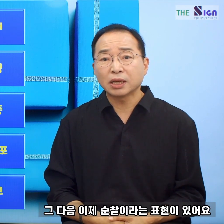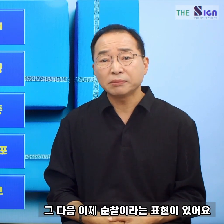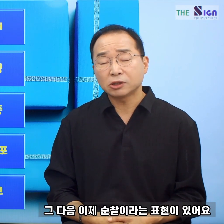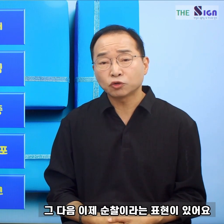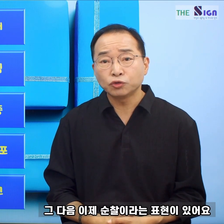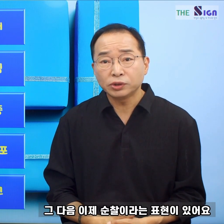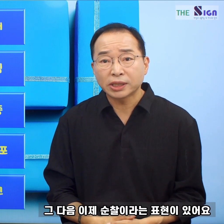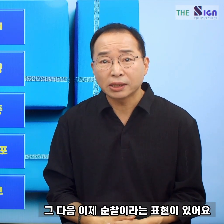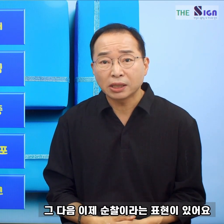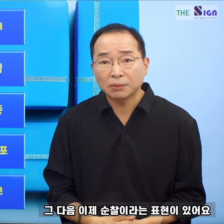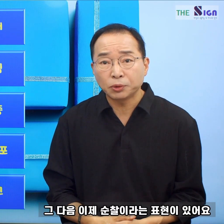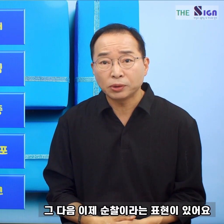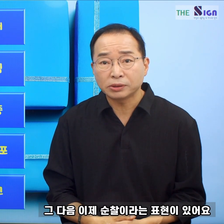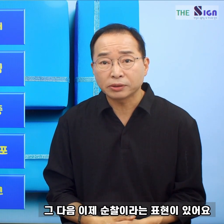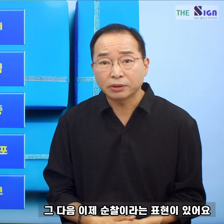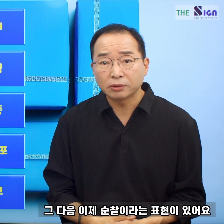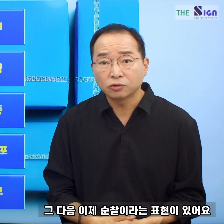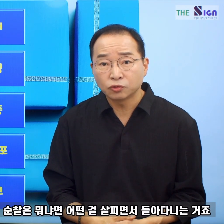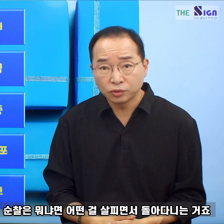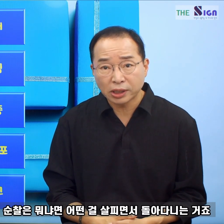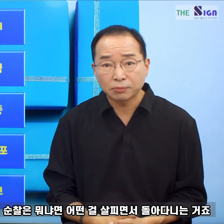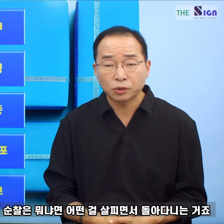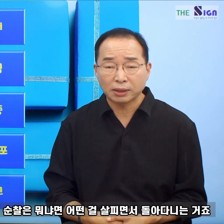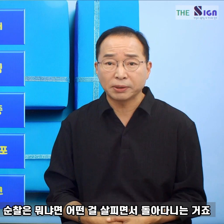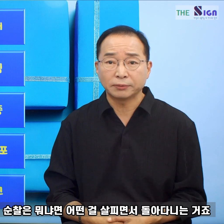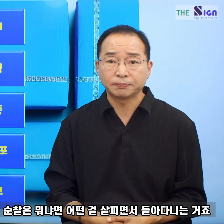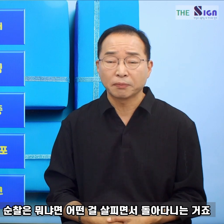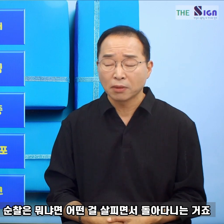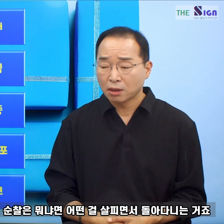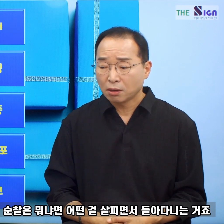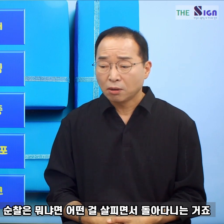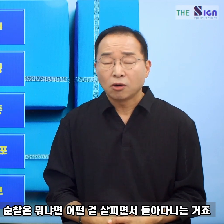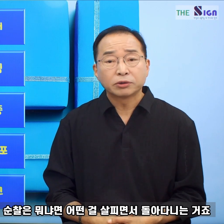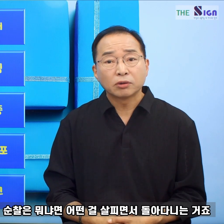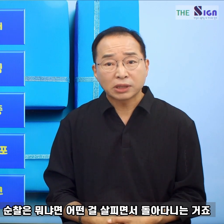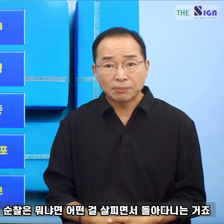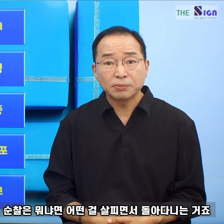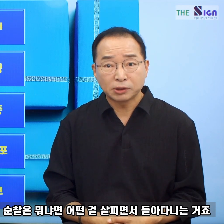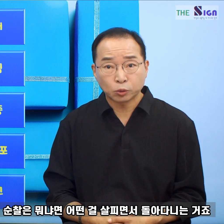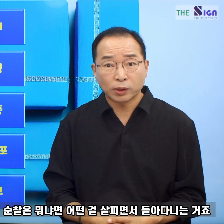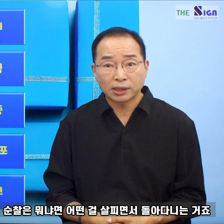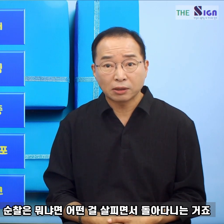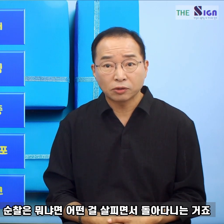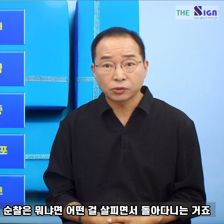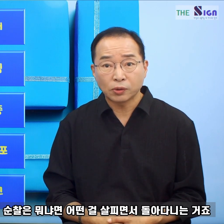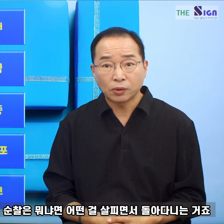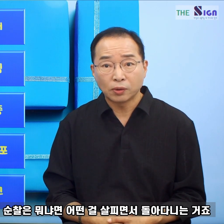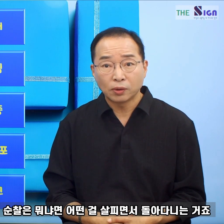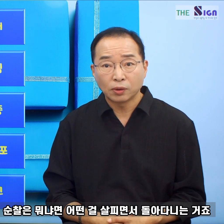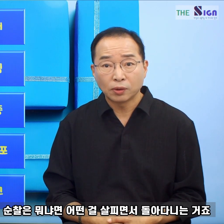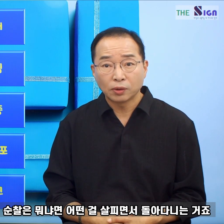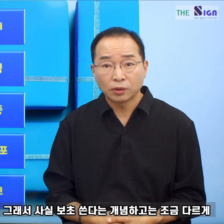이제 순찰이라는 표현이 있어요. 순찰은 뭐냐면 어떤 걸 살피면서 돌아다니는 거죠.